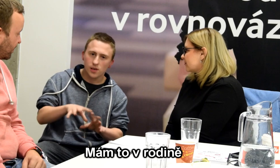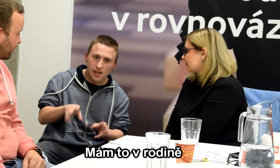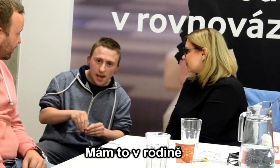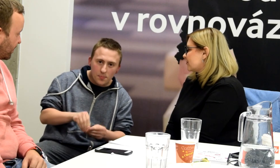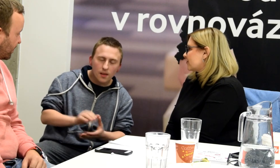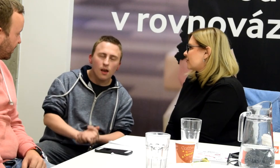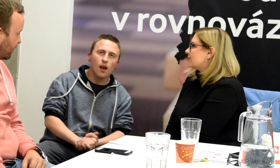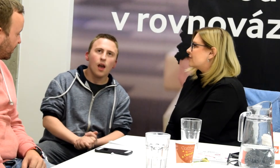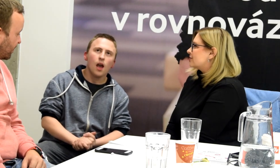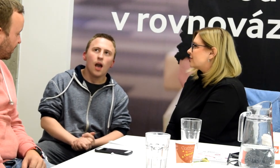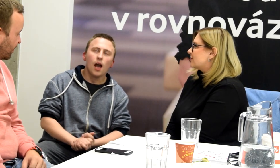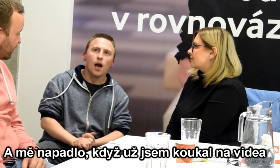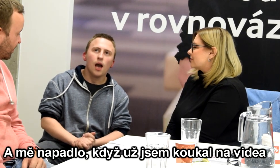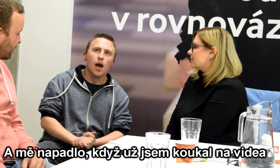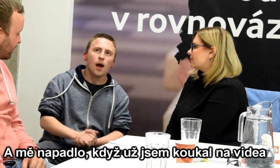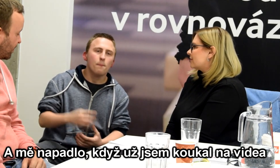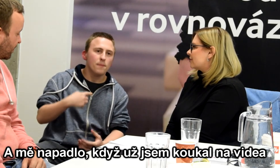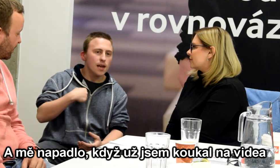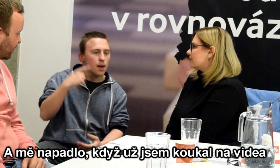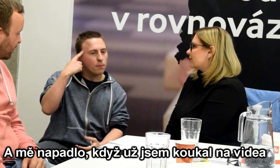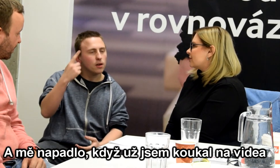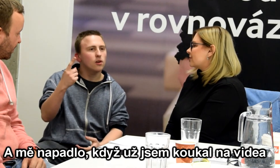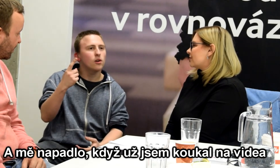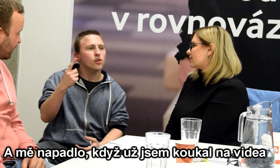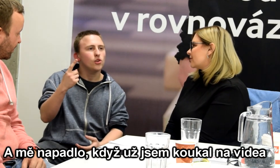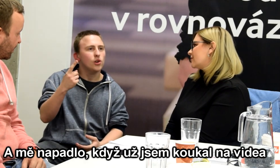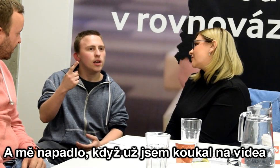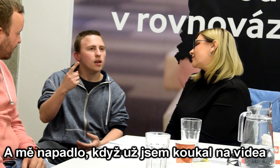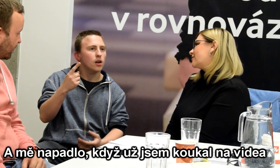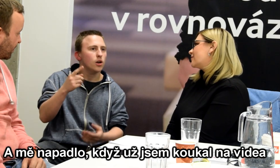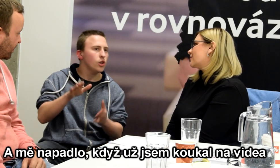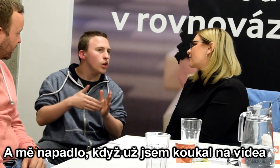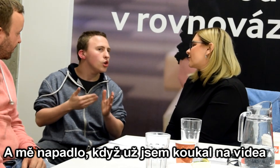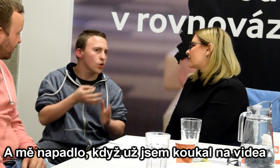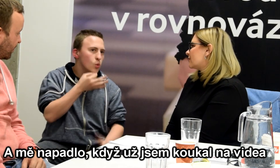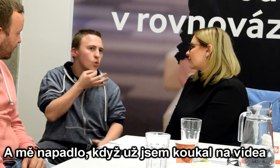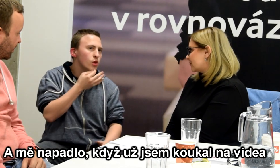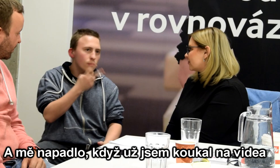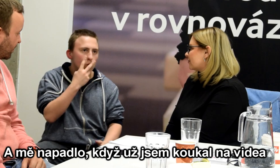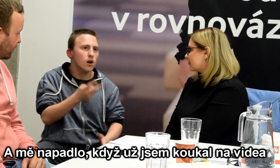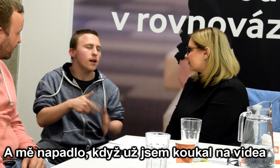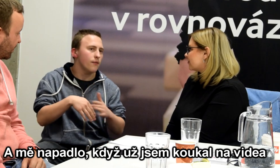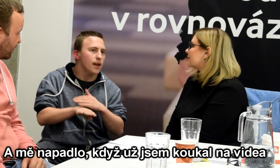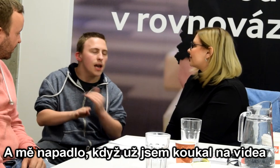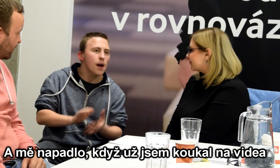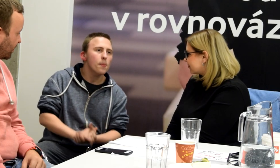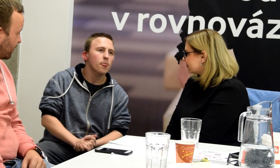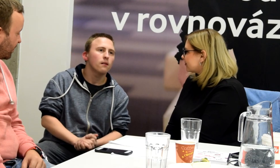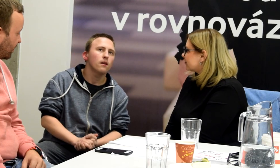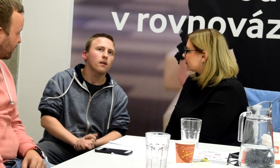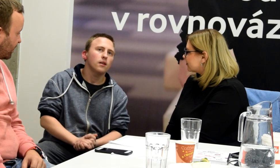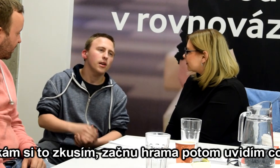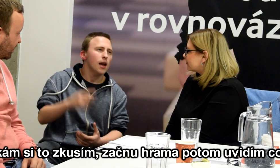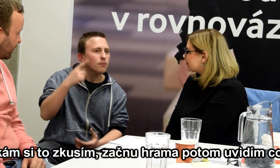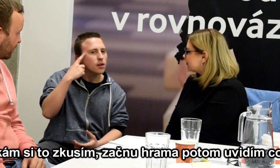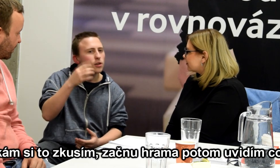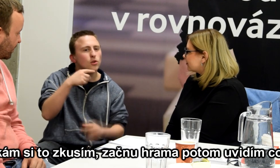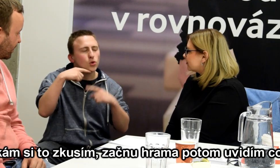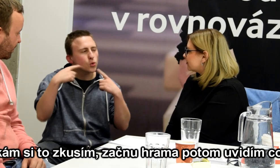rodině a mě napadlo, že když už jsem koukal na videa, říkám, tak něco